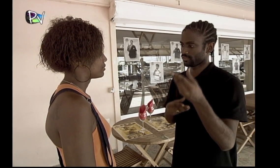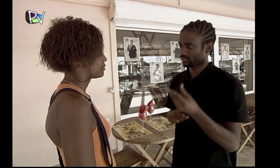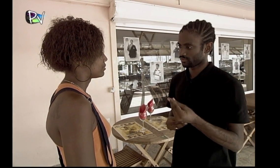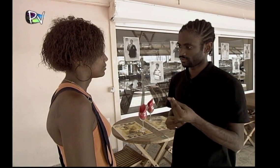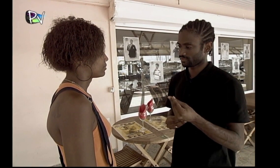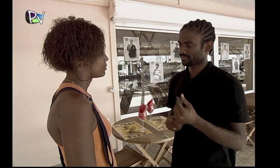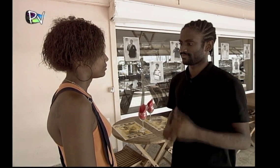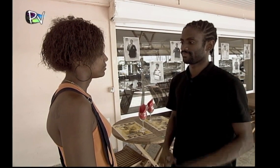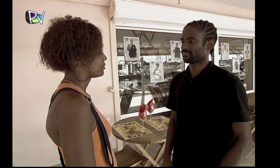Bienvenue.